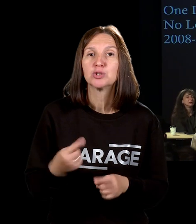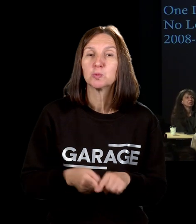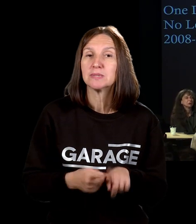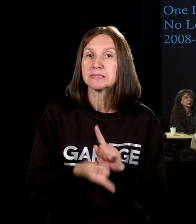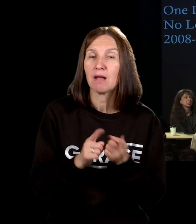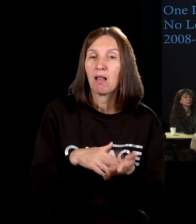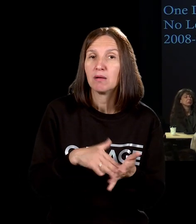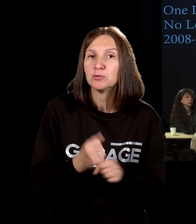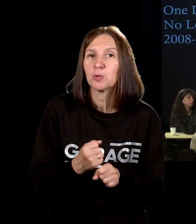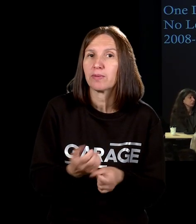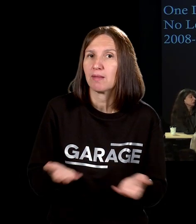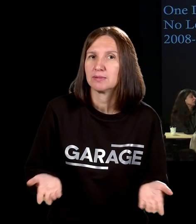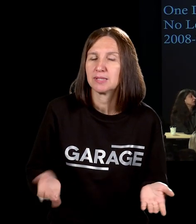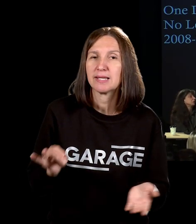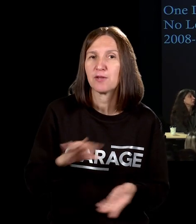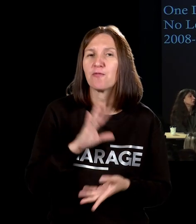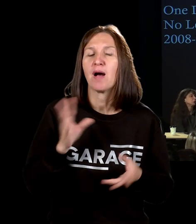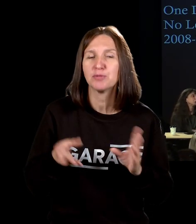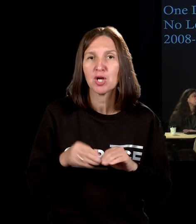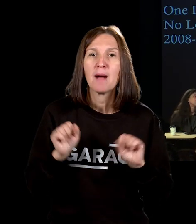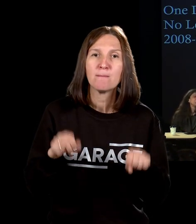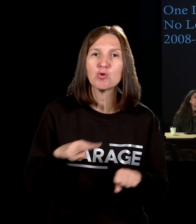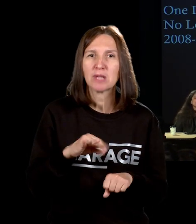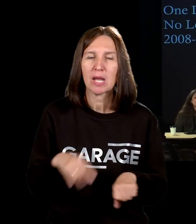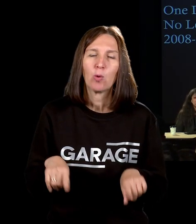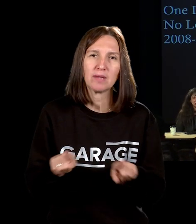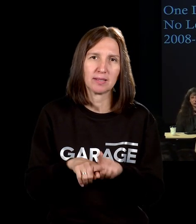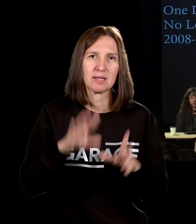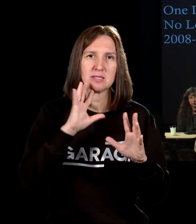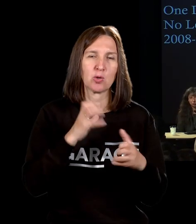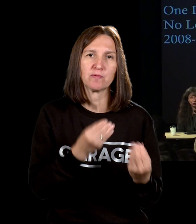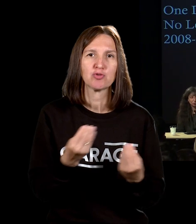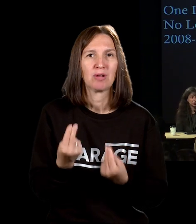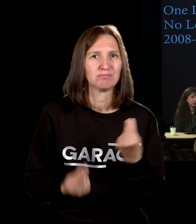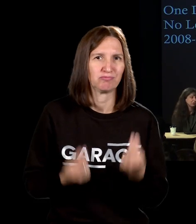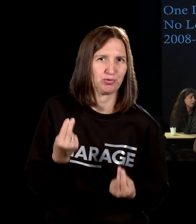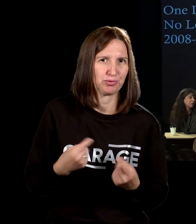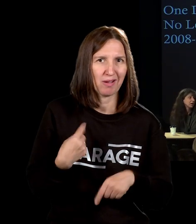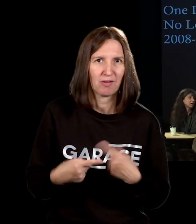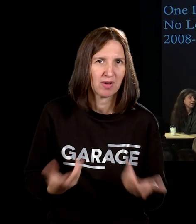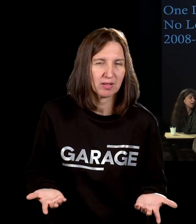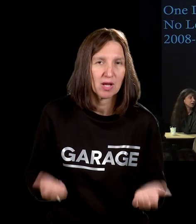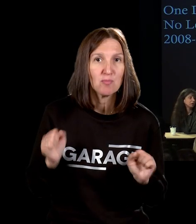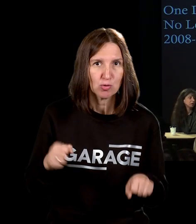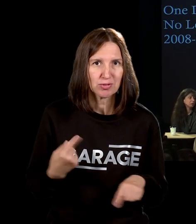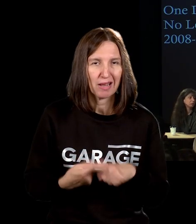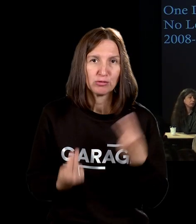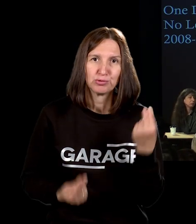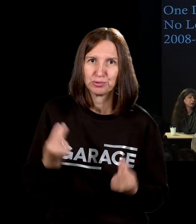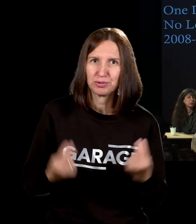Чепмены делали в 2008 году, причем чуть ли не первый раз, они в Москве как раз эту серию показывали,